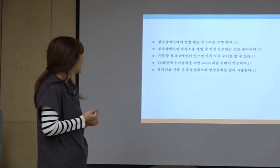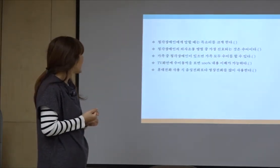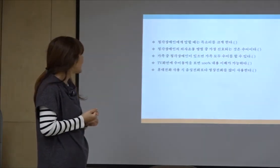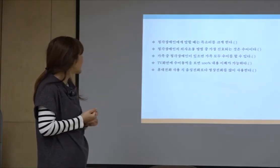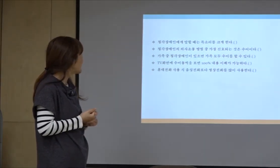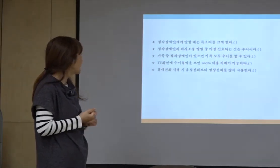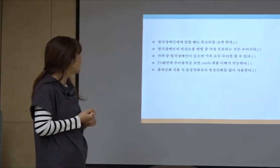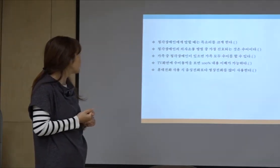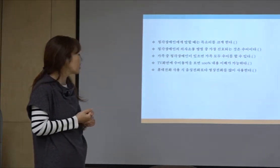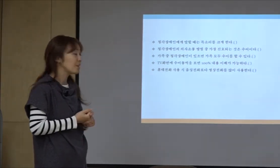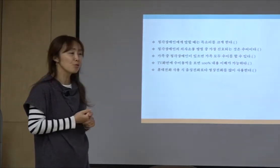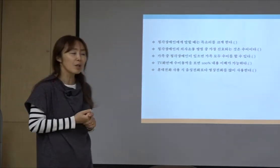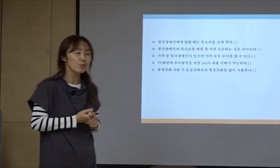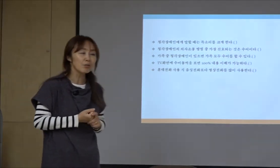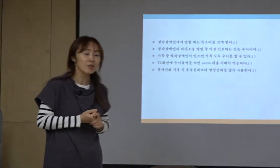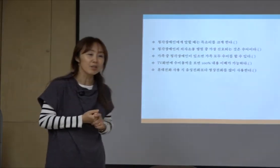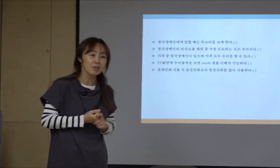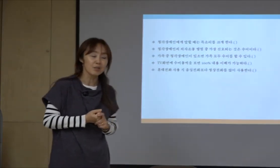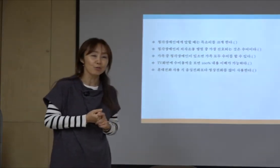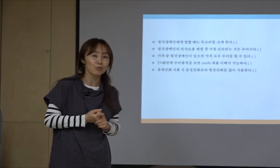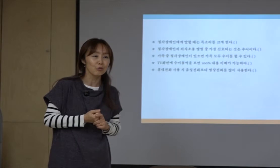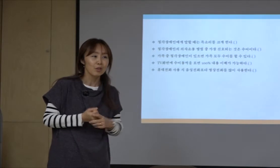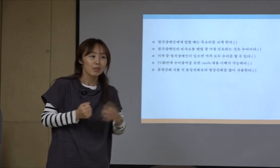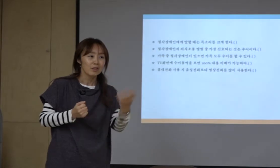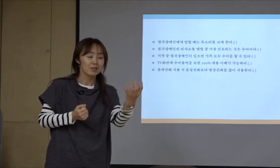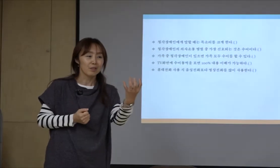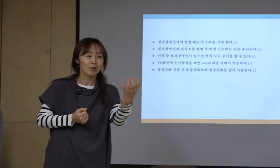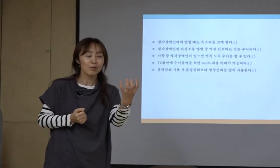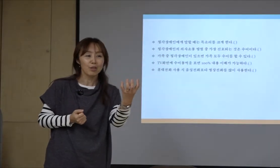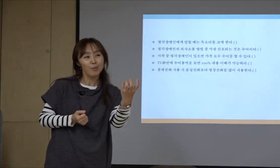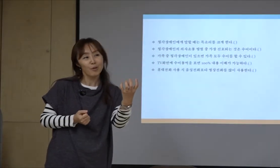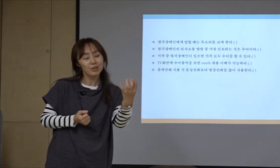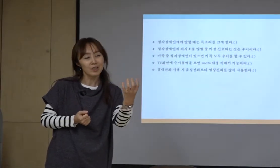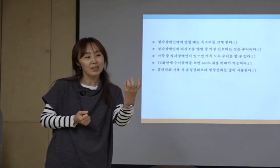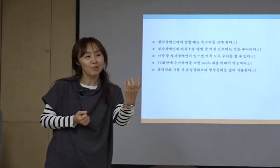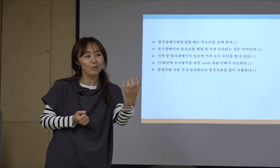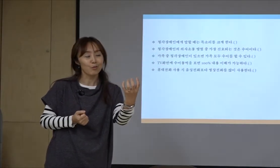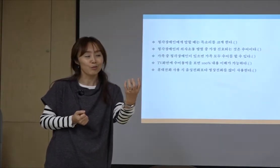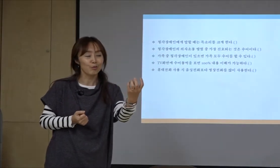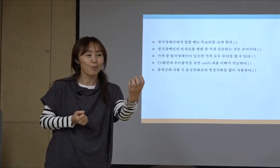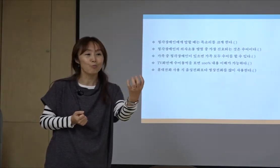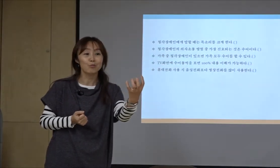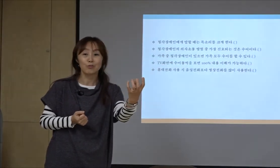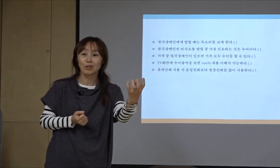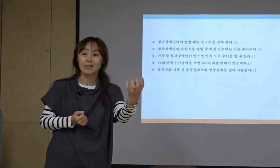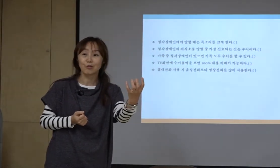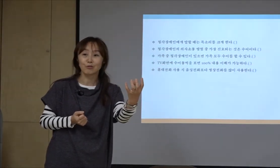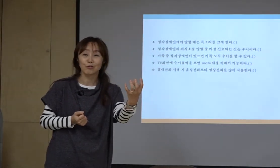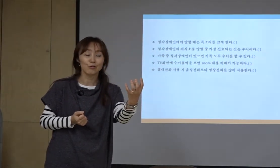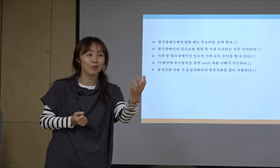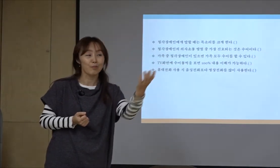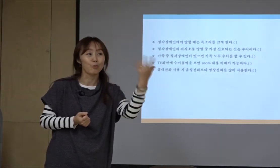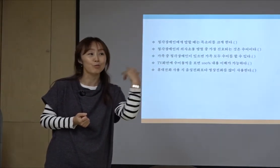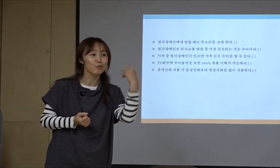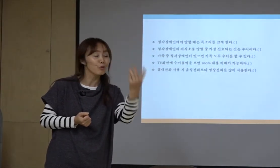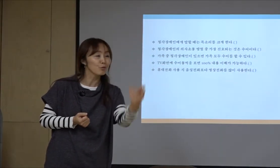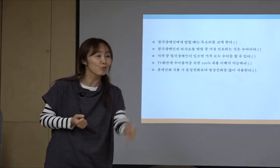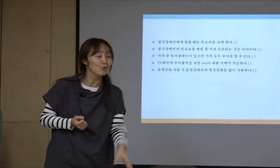그리고 TV 화면에 수화 통역 이제 저도 이제 어떻게 표현하나 이제 공부하려고 이렇게 볼륨 줄여놓고